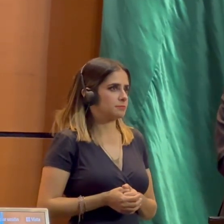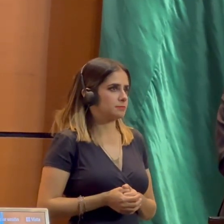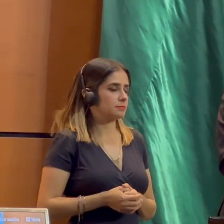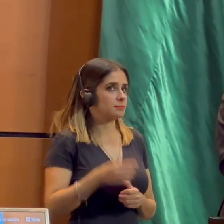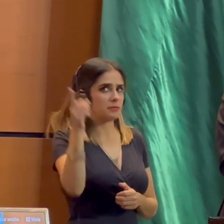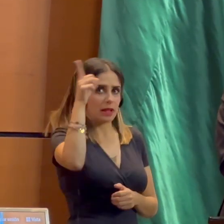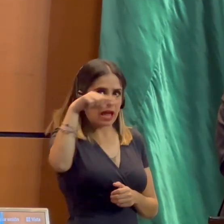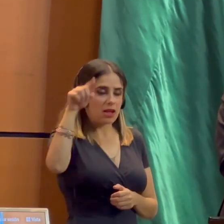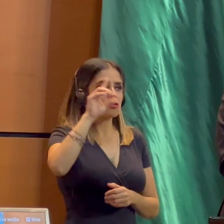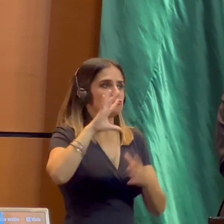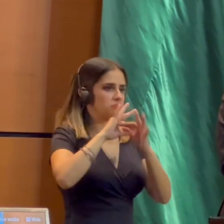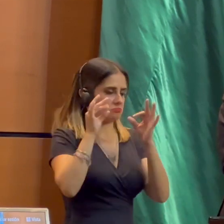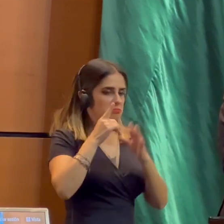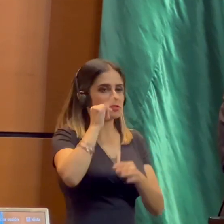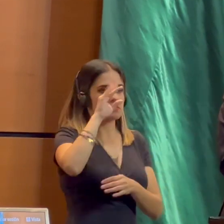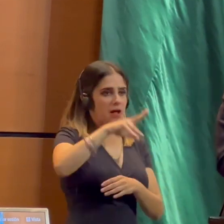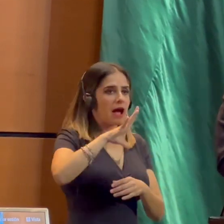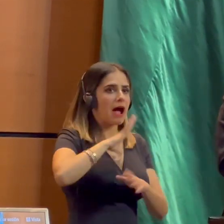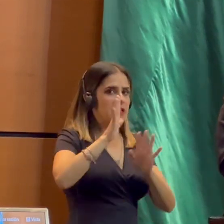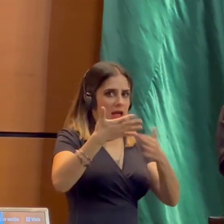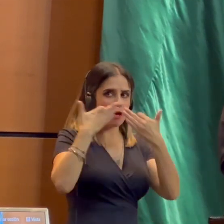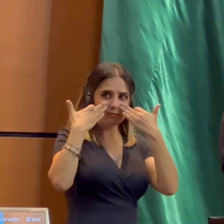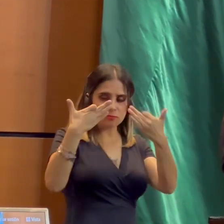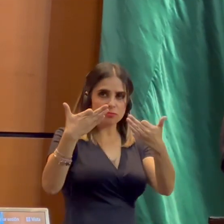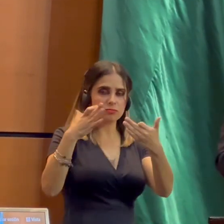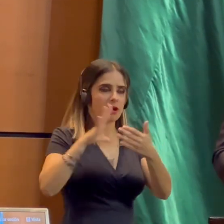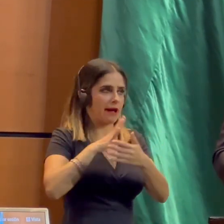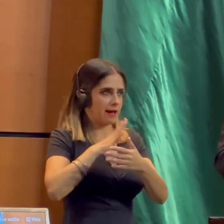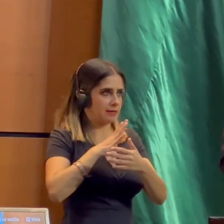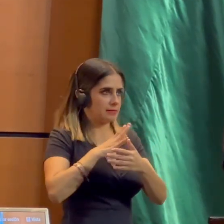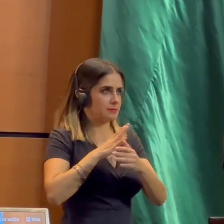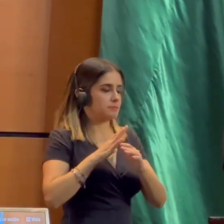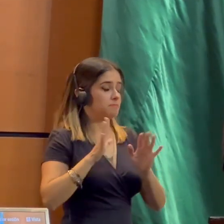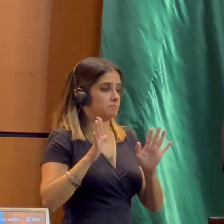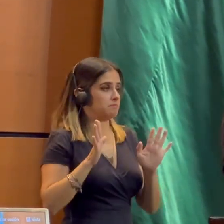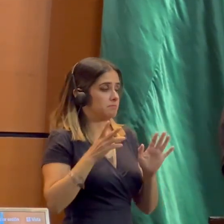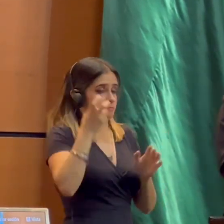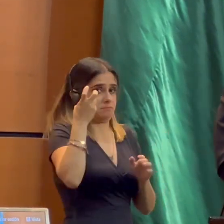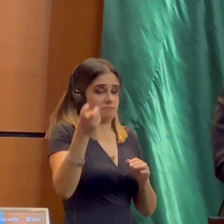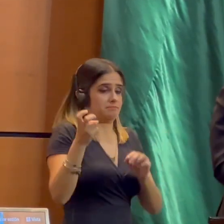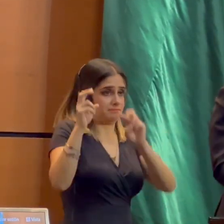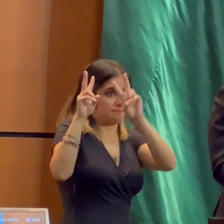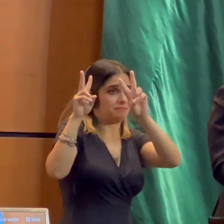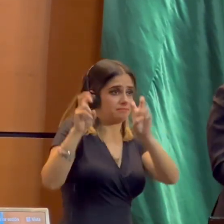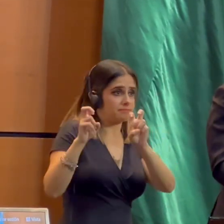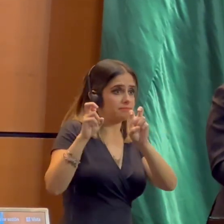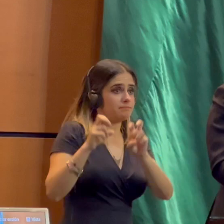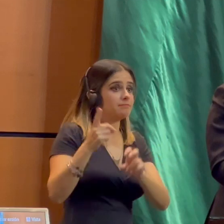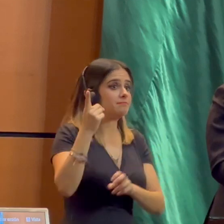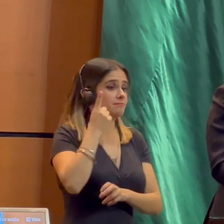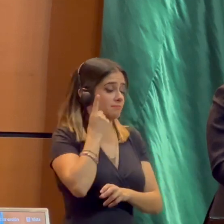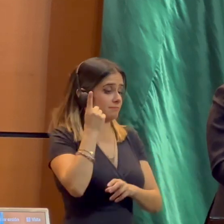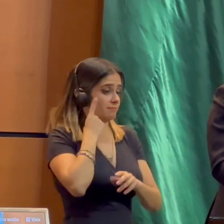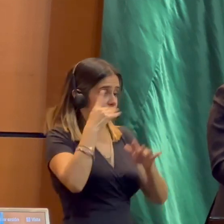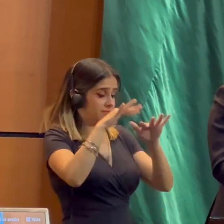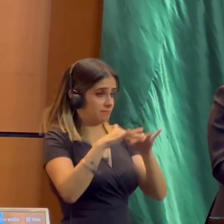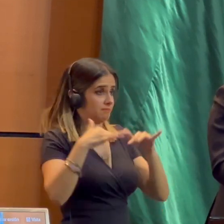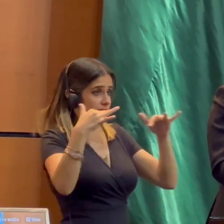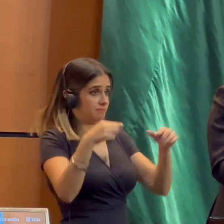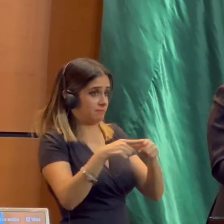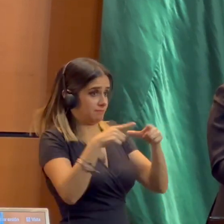が何もないとは思っておりません。何度か私は国会で質問をしております